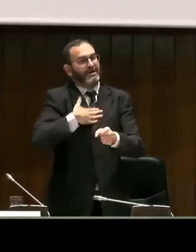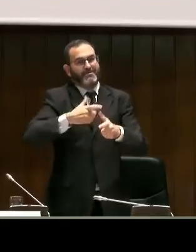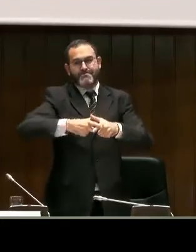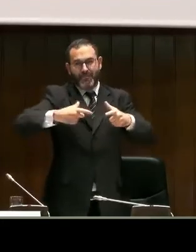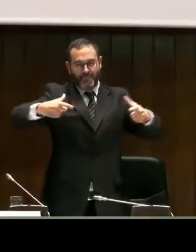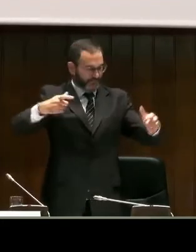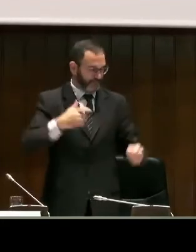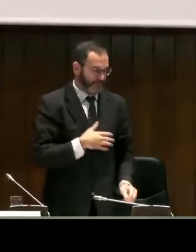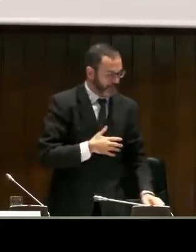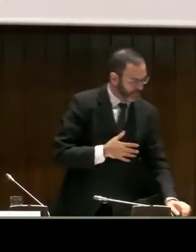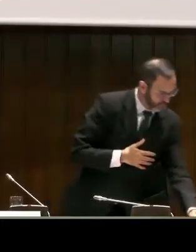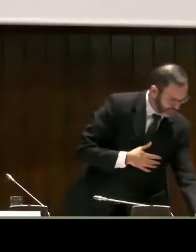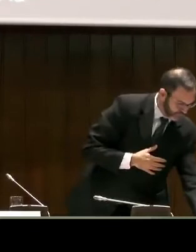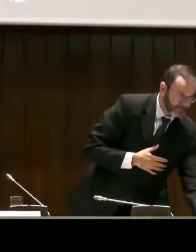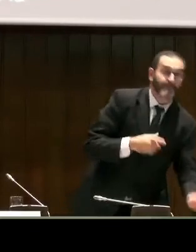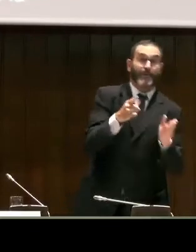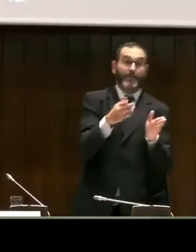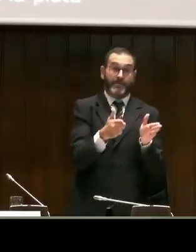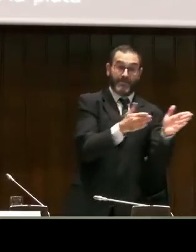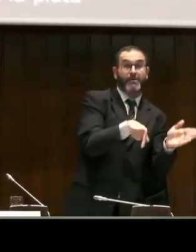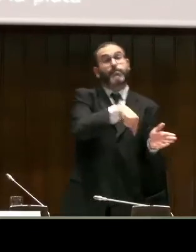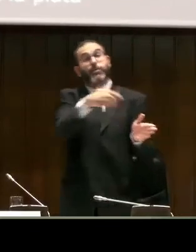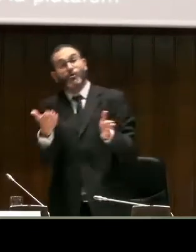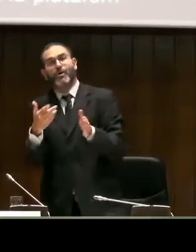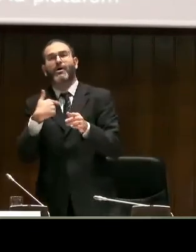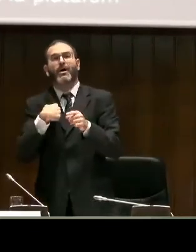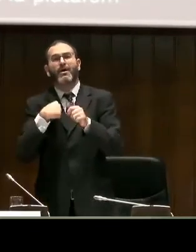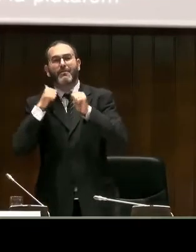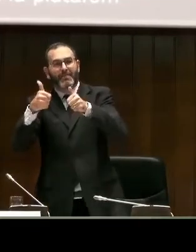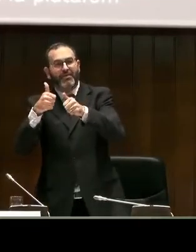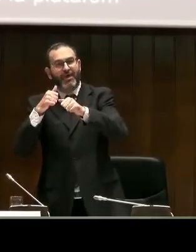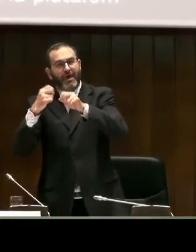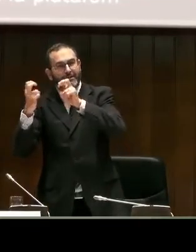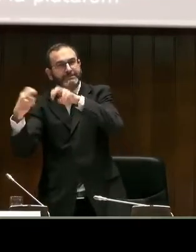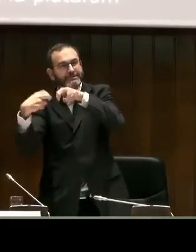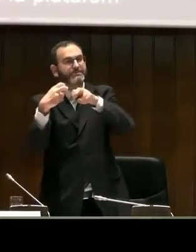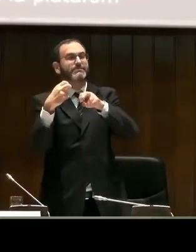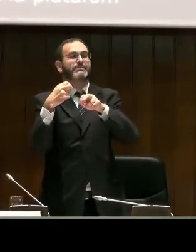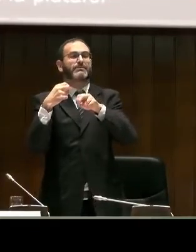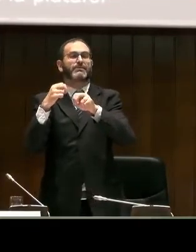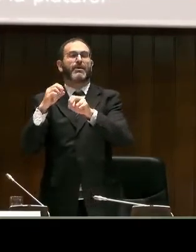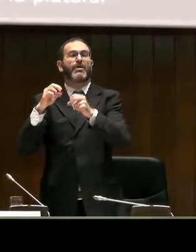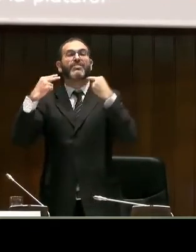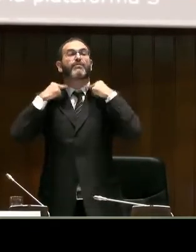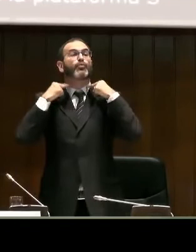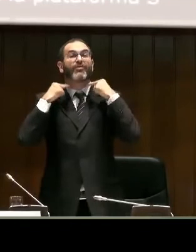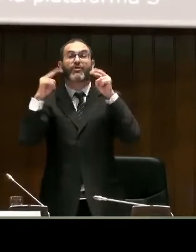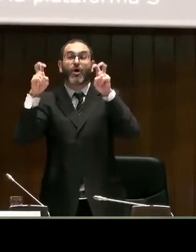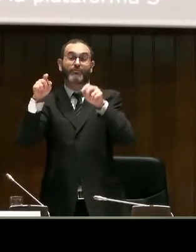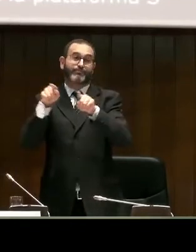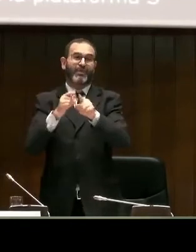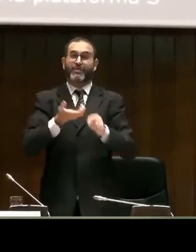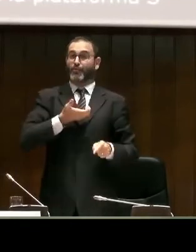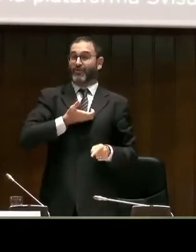por la tremenda demanda que existe. Pero esperamos contar con más recursos de forma gradual. Por otro lado, hemos empezado